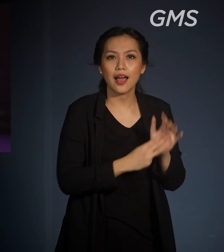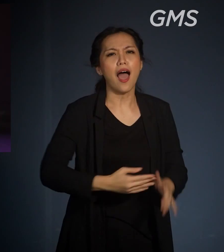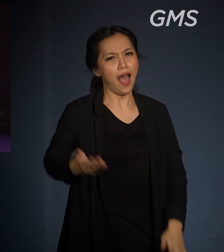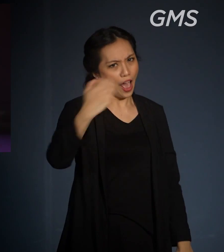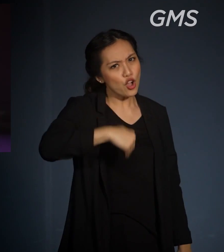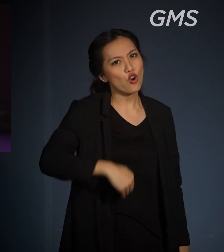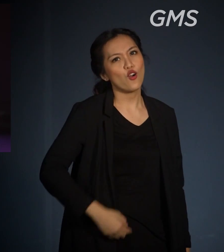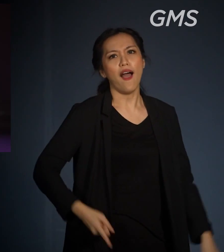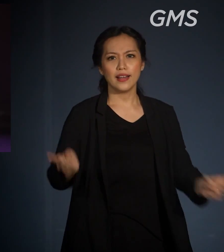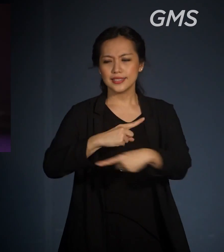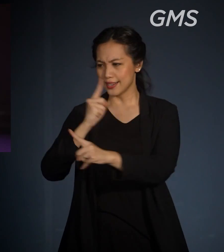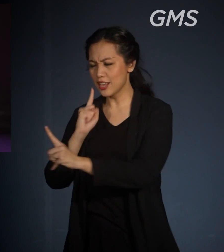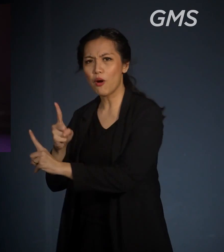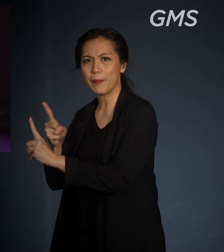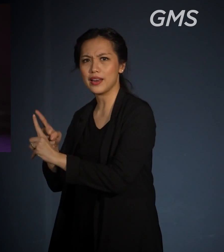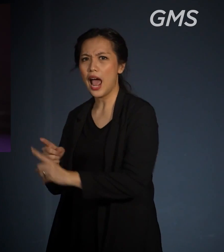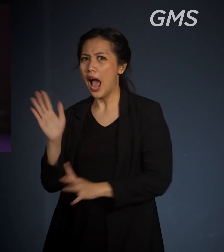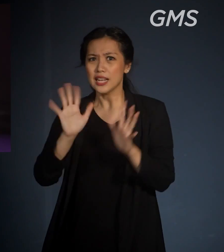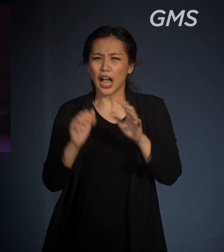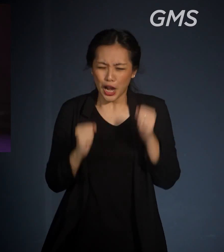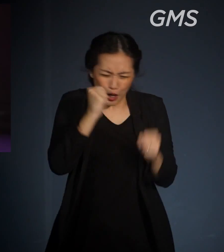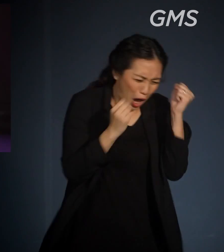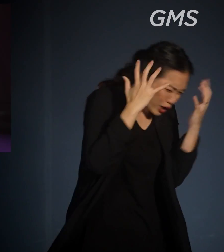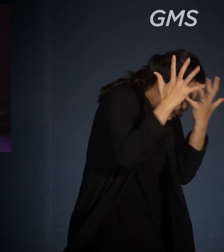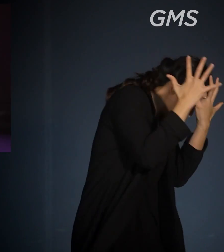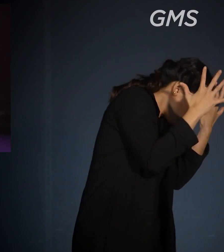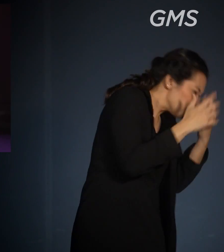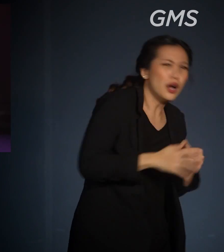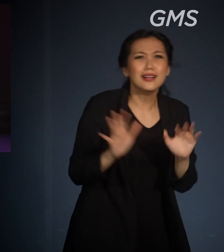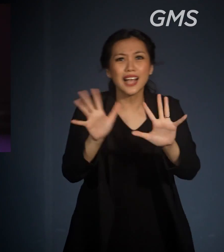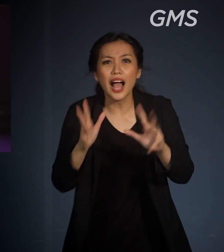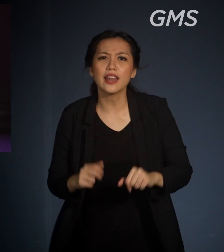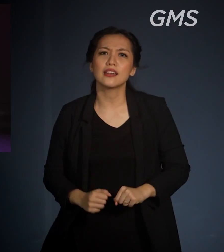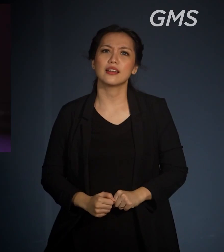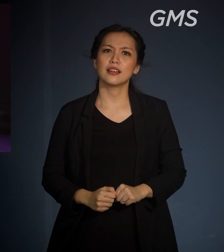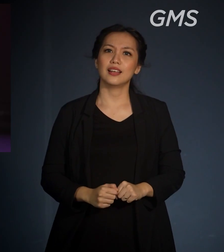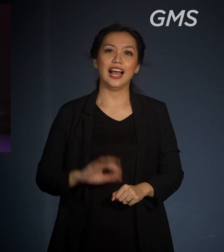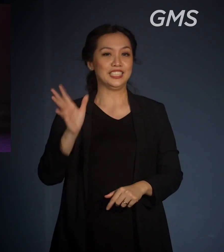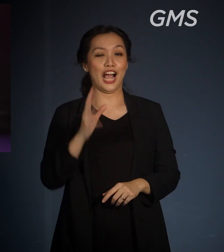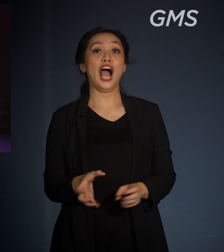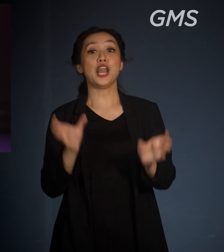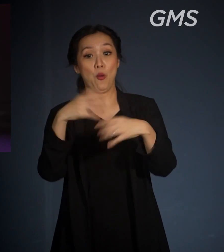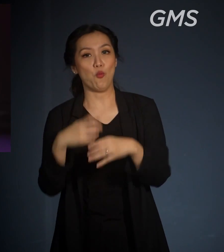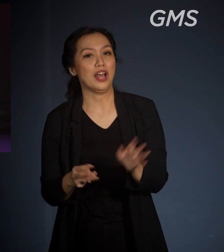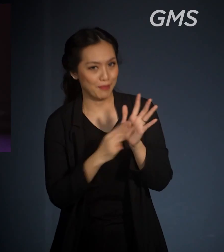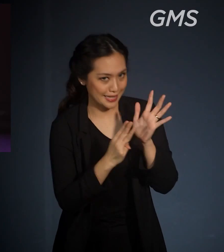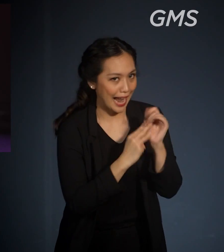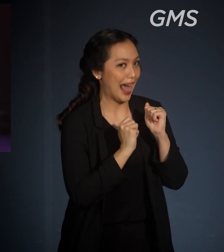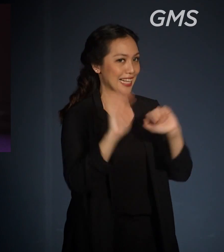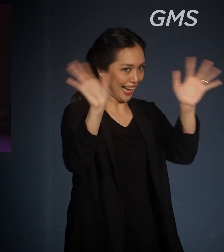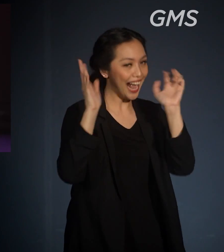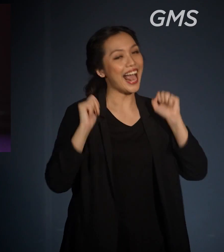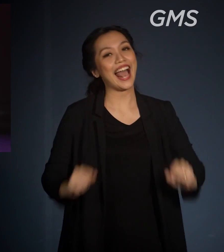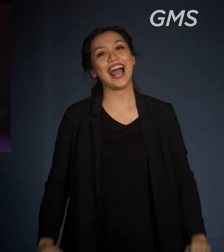sebagai jawaban. Jangan hindari persoalan. Bukan bikin persoalan loh ya, beda loh.